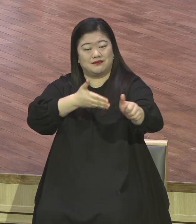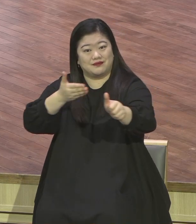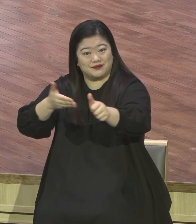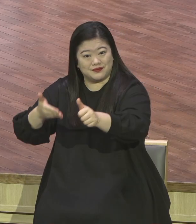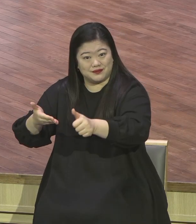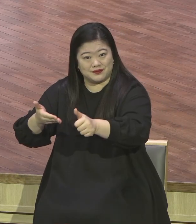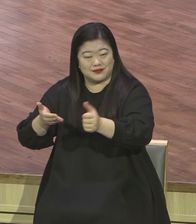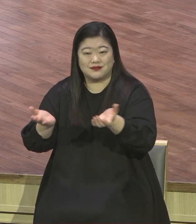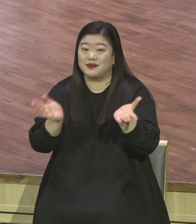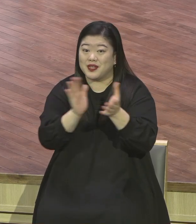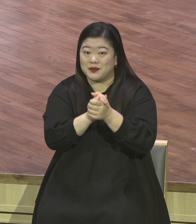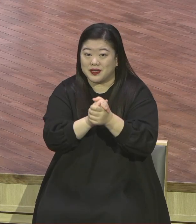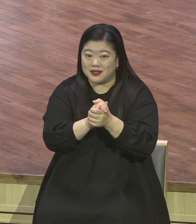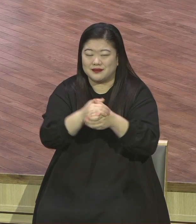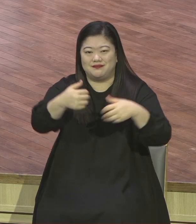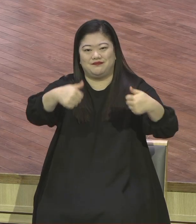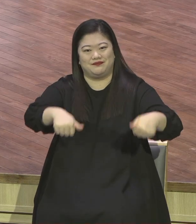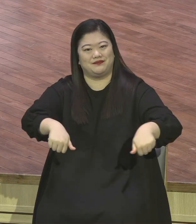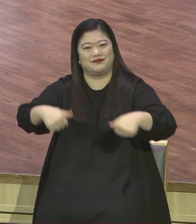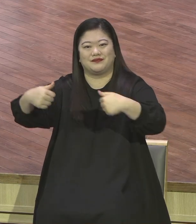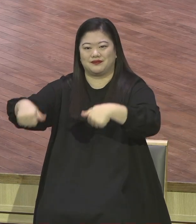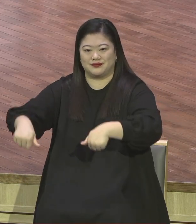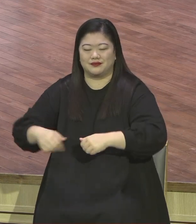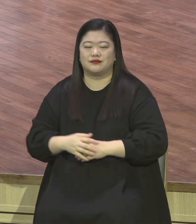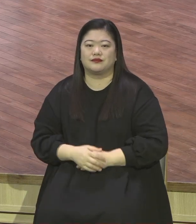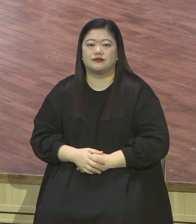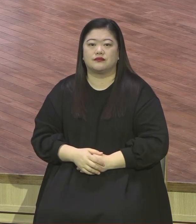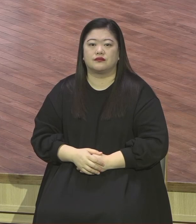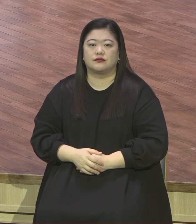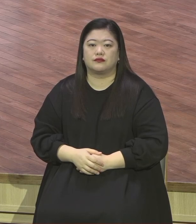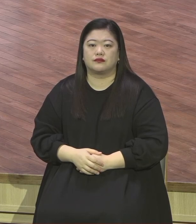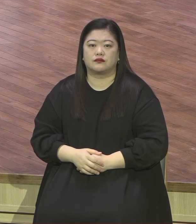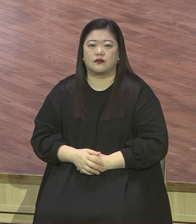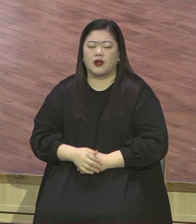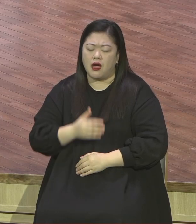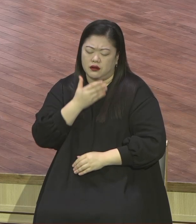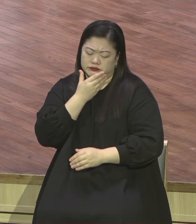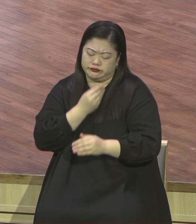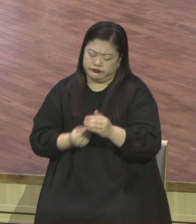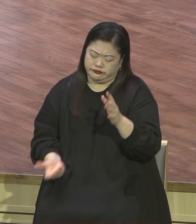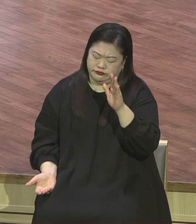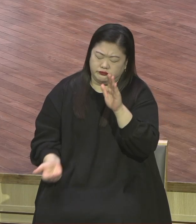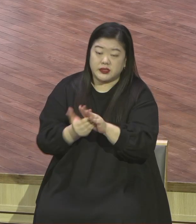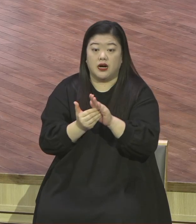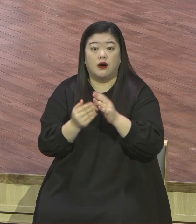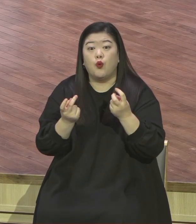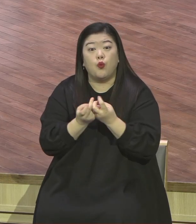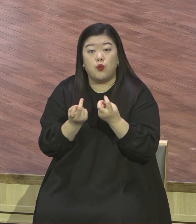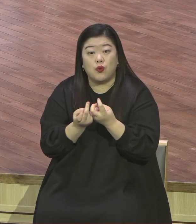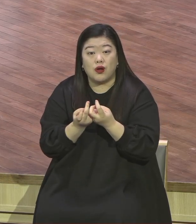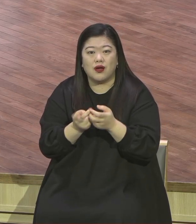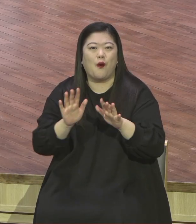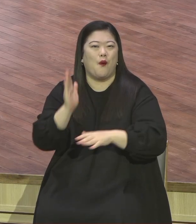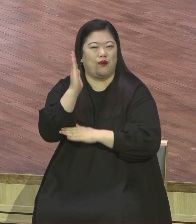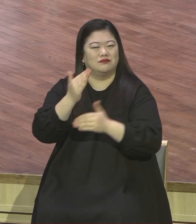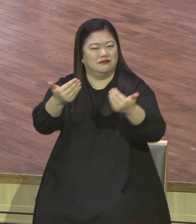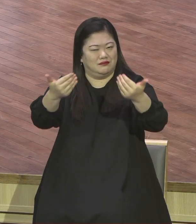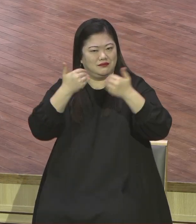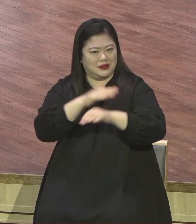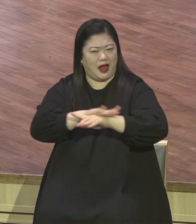어떻게 하면 절대 행복의 삶을 누리느냐. 오늘 설교를 잘 들으면 돼요. 설교를 잘 들으면 평생